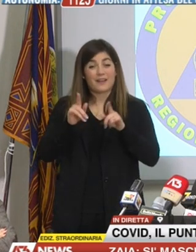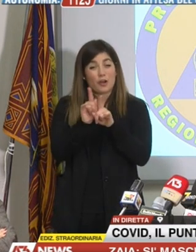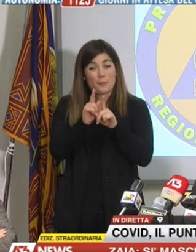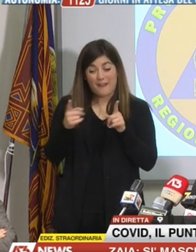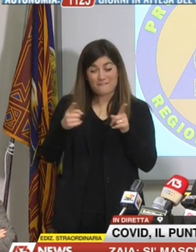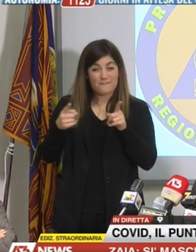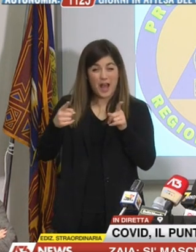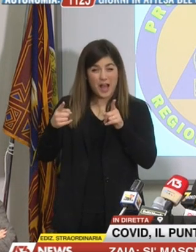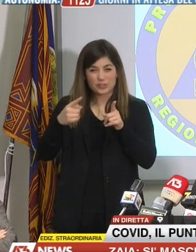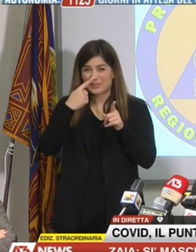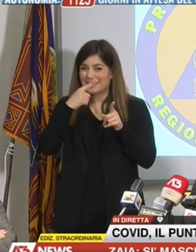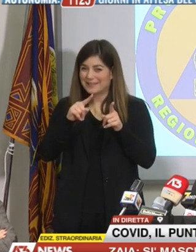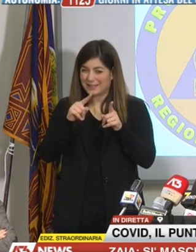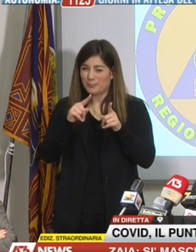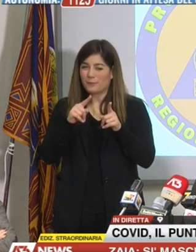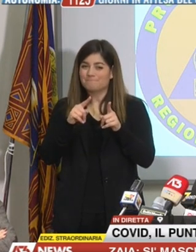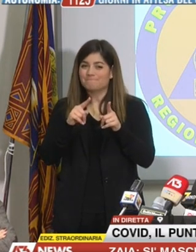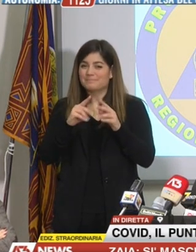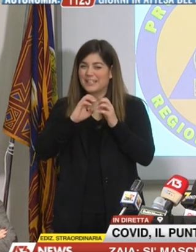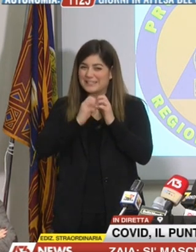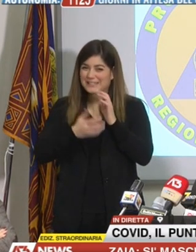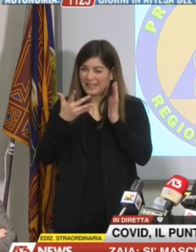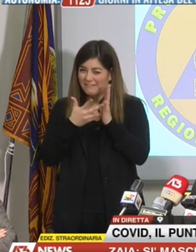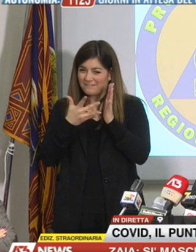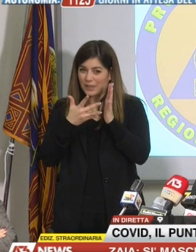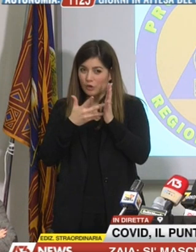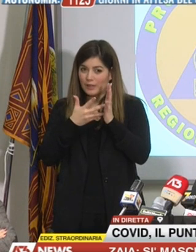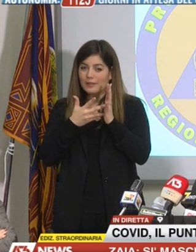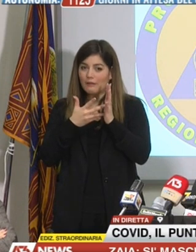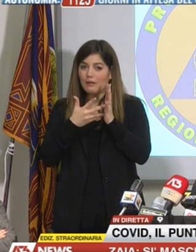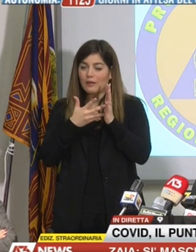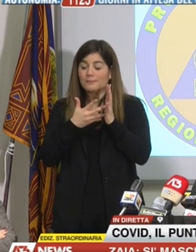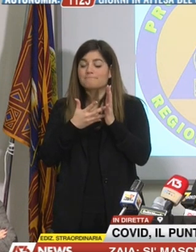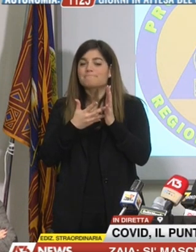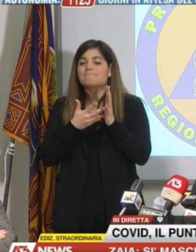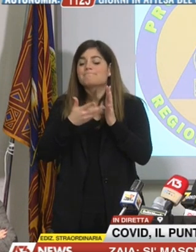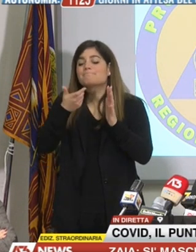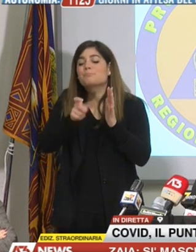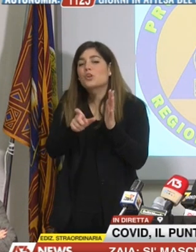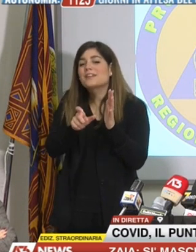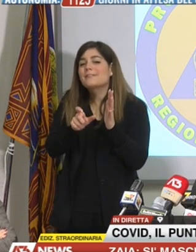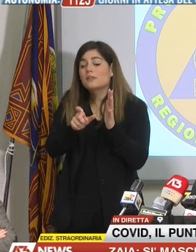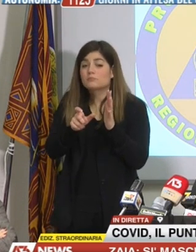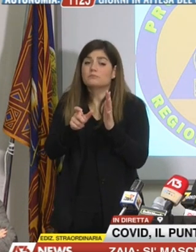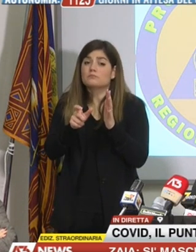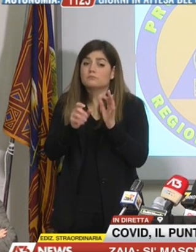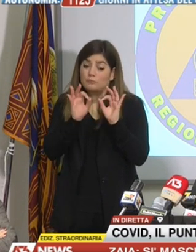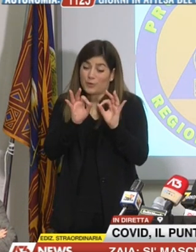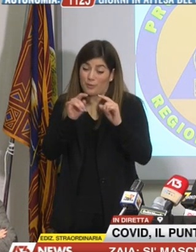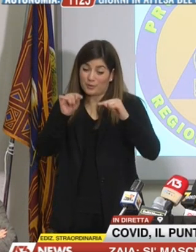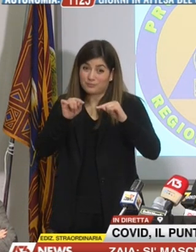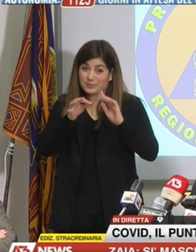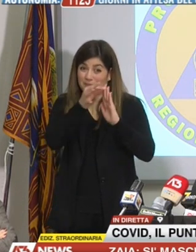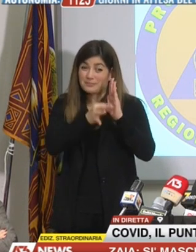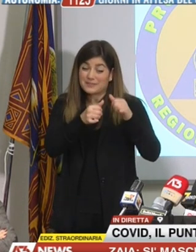5 fasce, vengono ovviamente toccate per gli aspetti dei ricoveri e non delle terapie